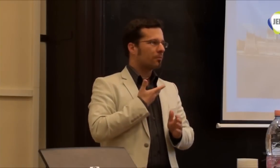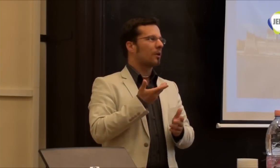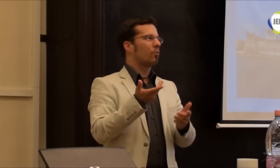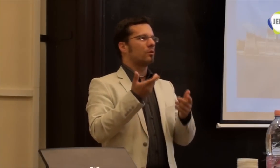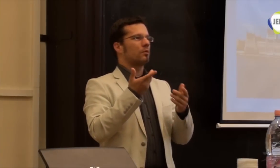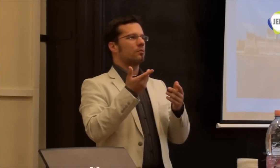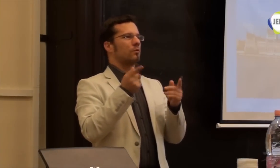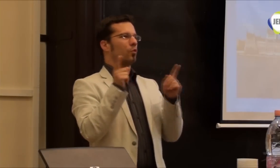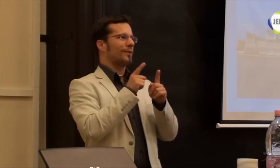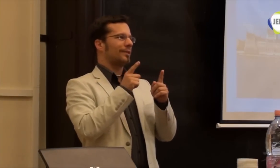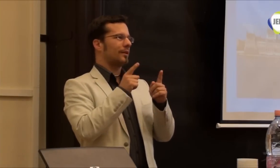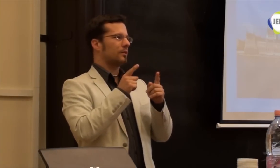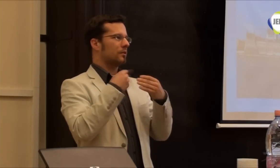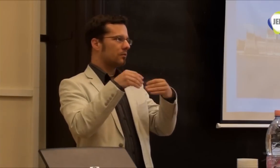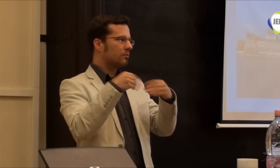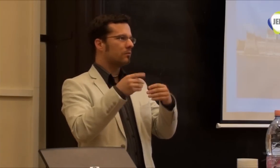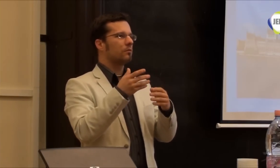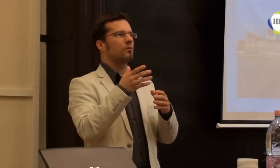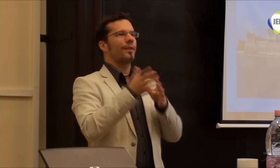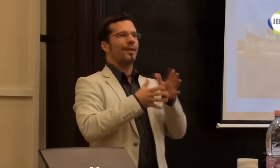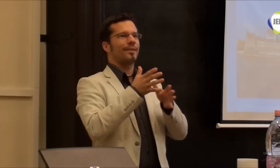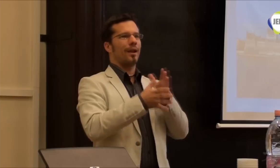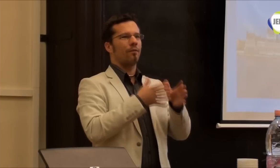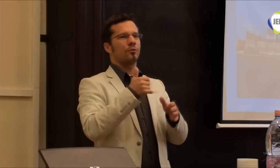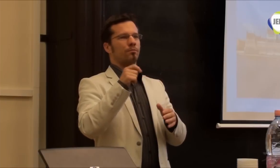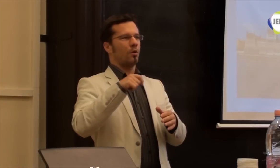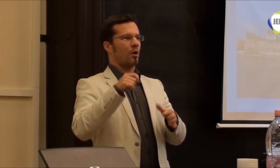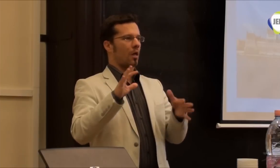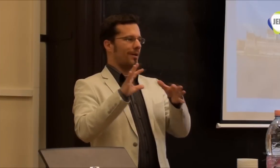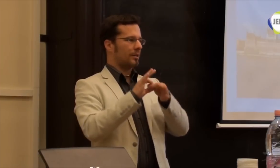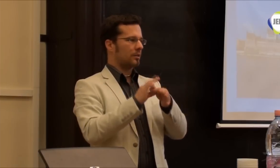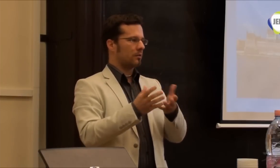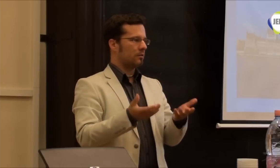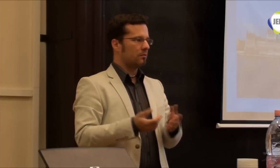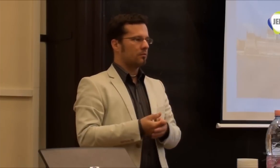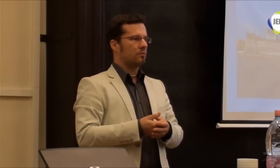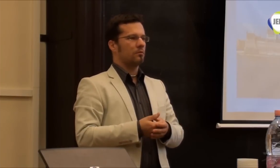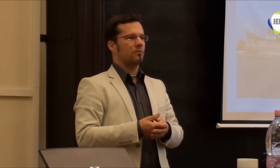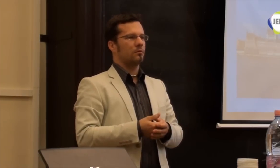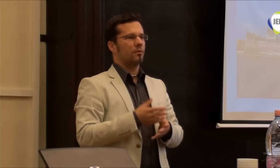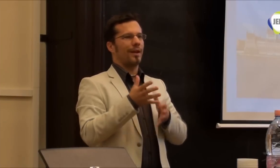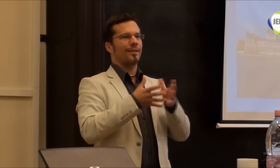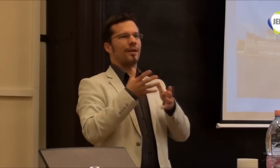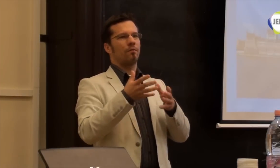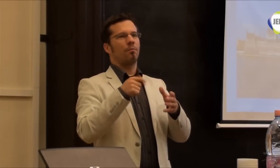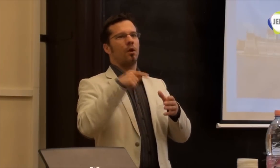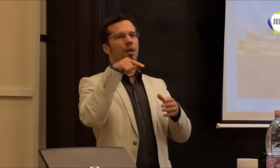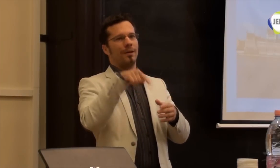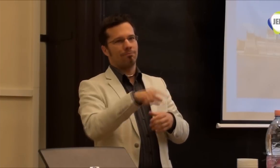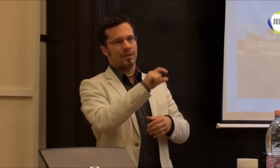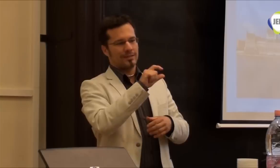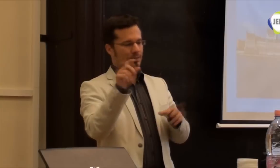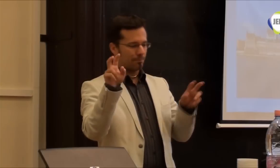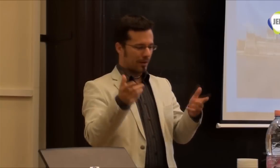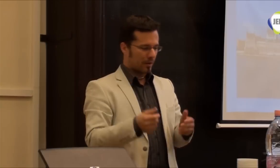Azt a felkérést kaptam, hogy röviden beszéljek a jelnyelv és a parlament kapcsolatáról, a jelnyelv